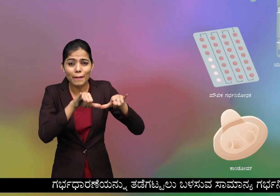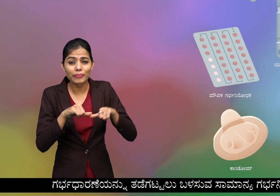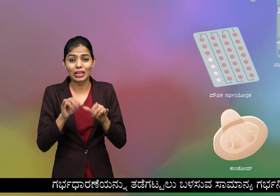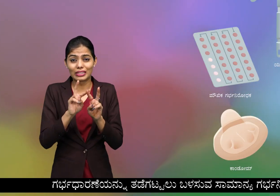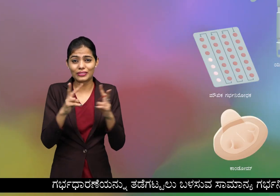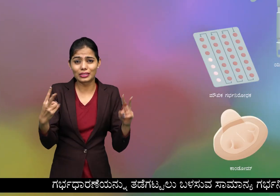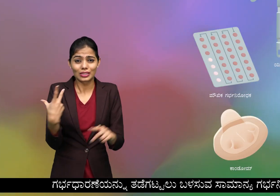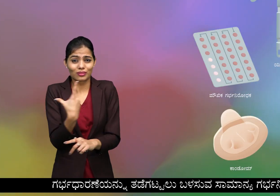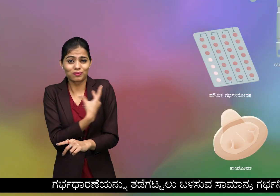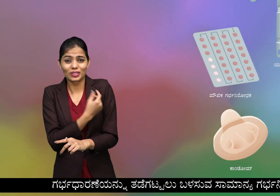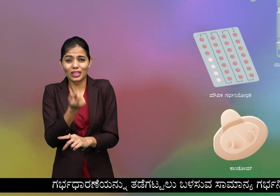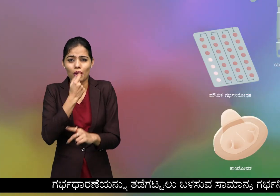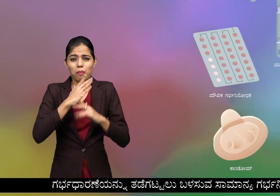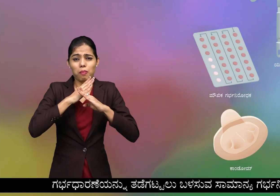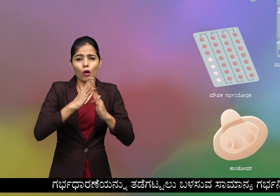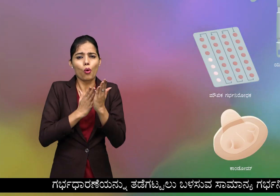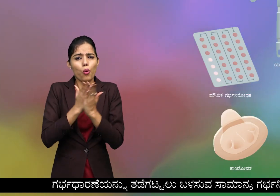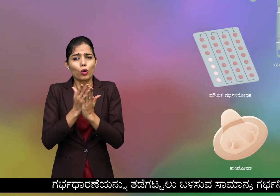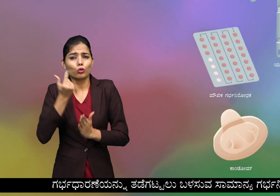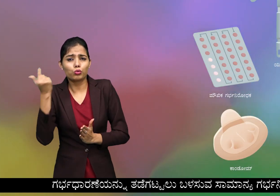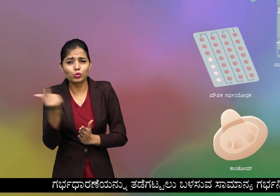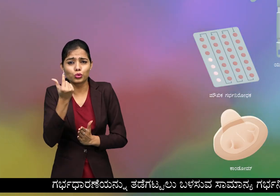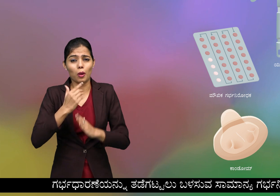ಗರ್ಭಧಾರಣೆಯನ್ನ ತಡೆಗಟ್ಟಲು ಬಳಸುವ ಸಾಮಾನ್ಯ ಗರ್ಭನಿರೋಧಕ ವಿಧಾನಗಳು: